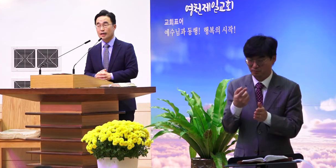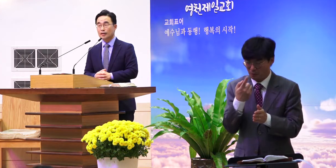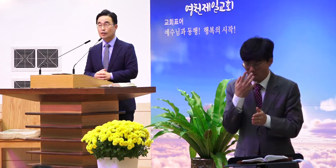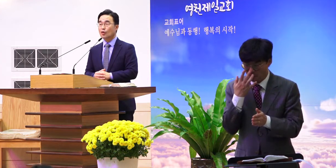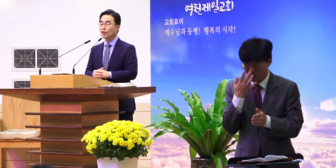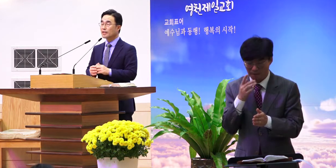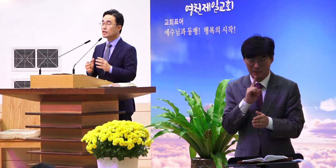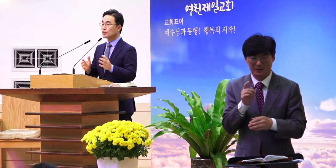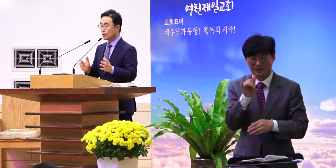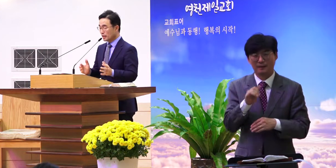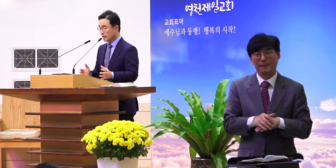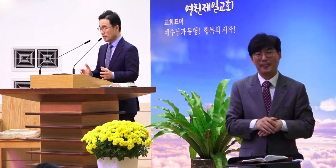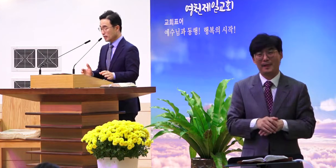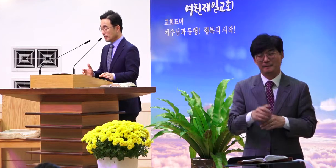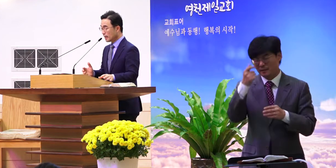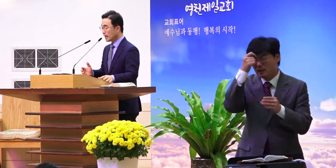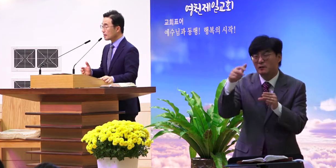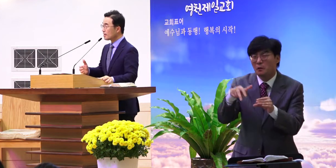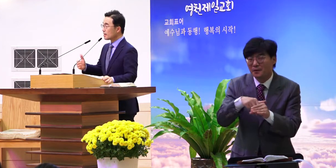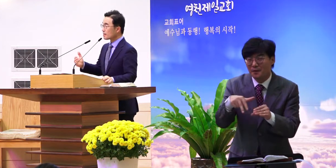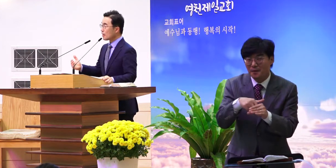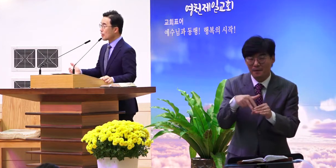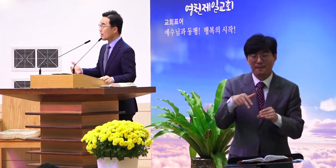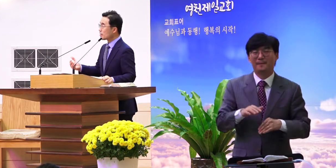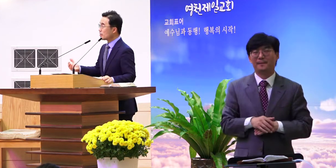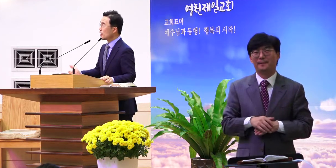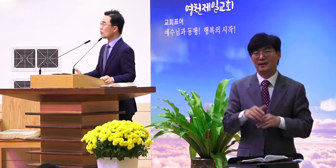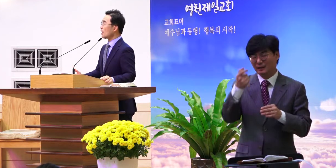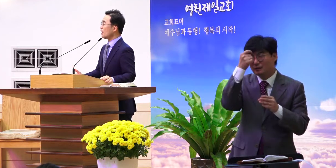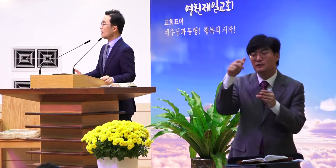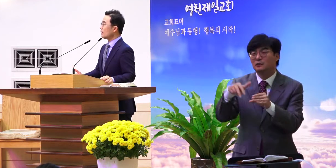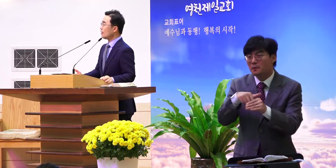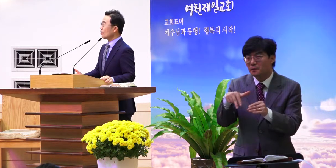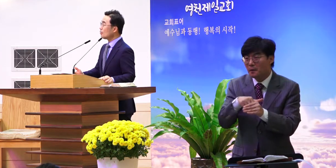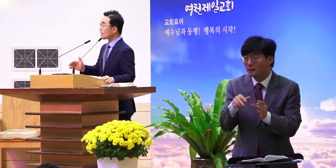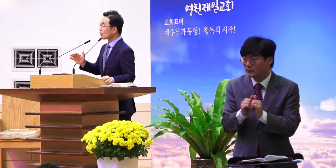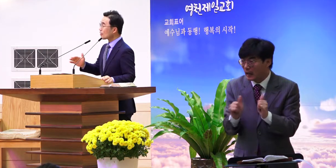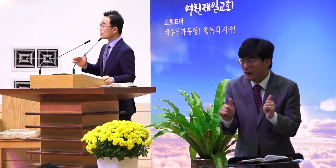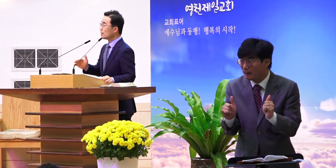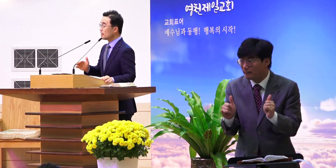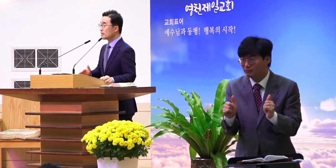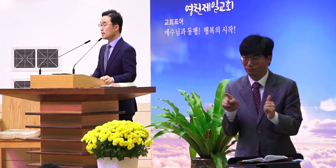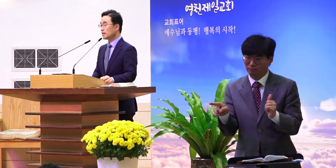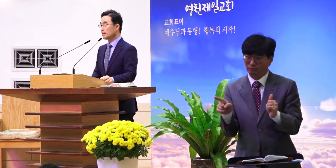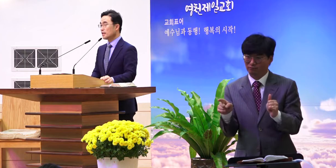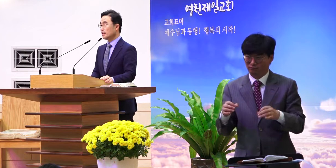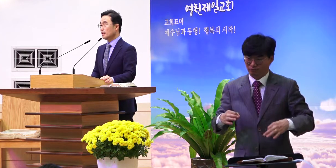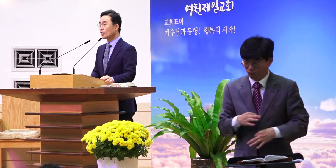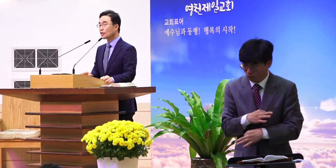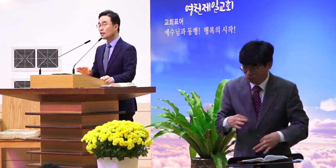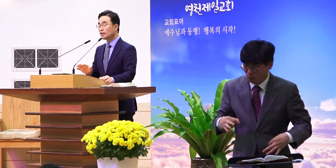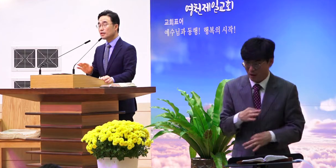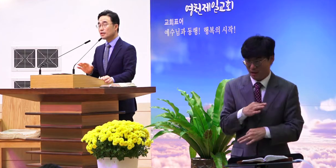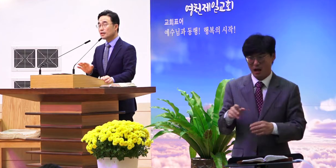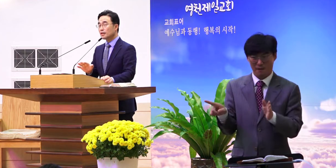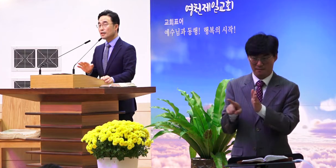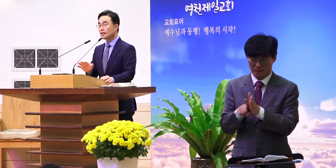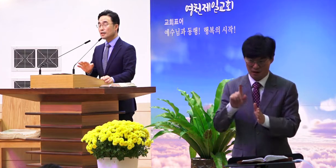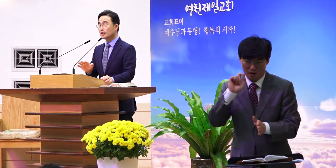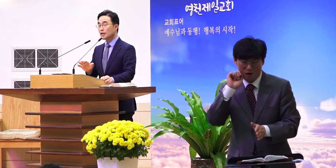개신교회 또 개신교인들에 대한 사회의 신뢰도가 얼마나 떨어지고 있는지 이런